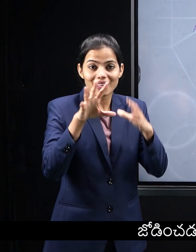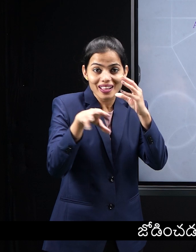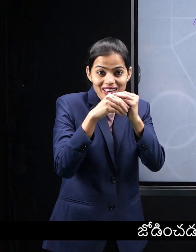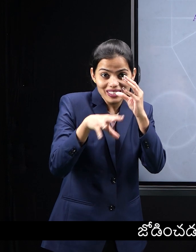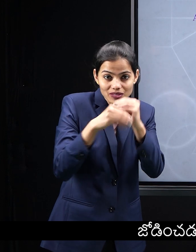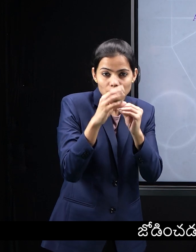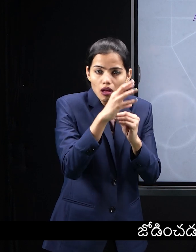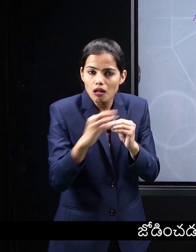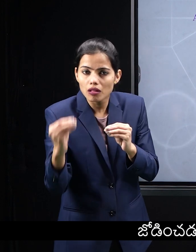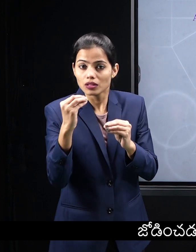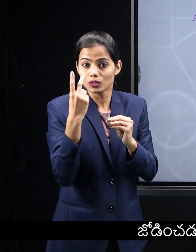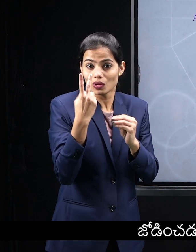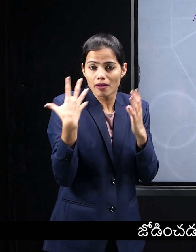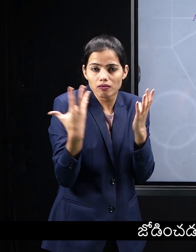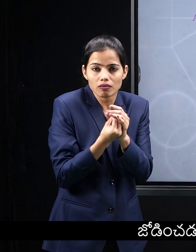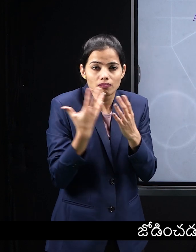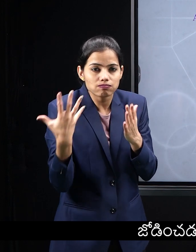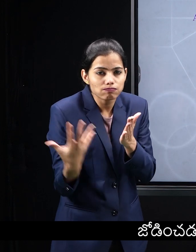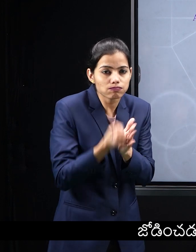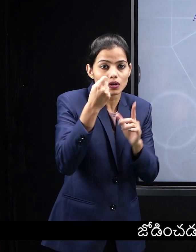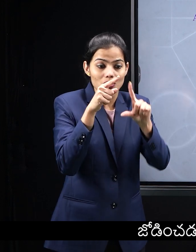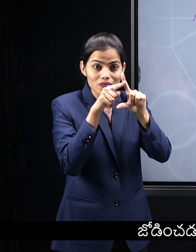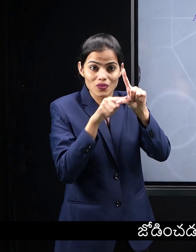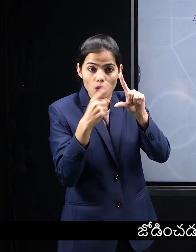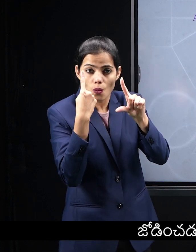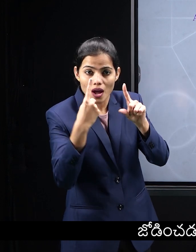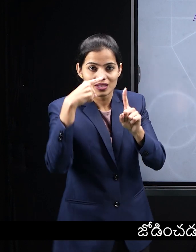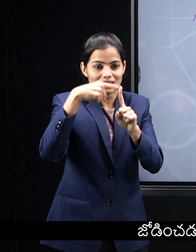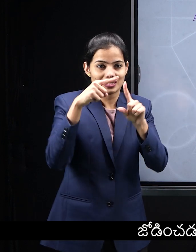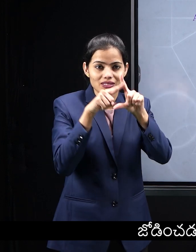జోడించండి 1 మరియు 2. మాకు దొరికింది